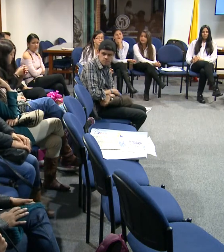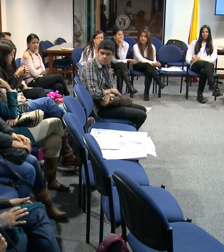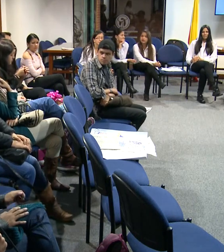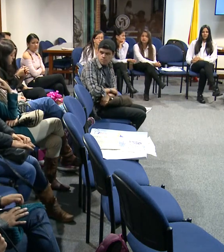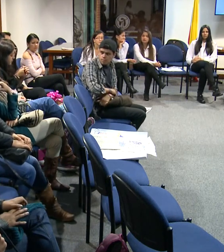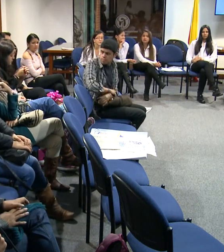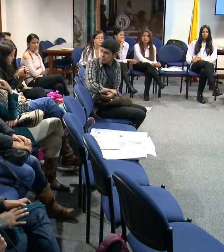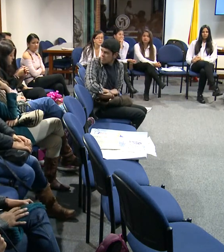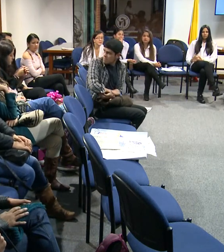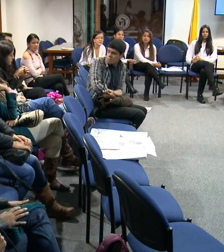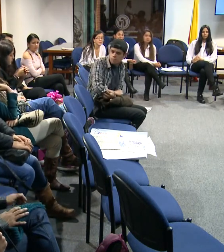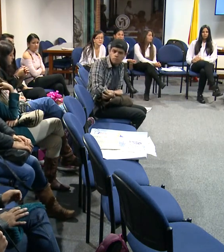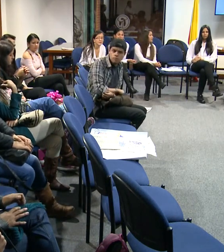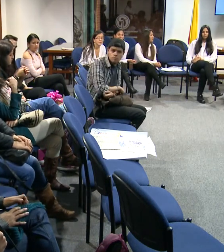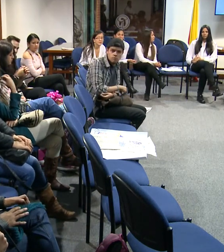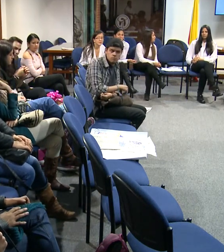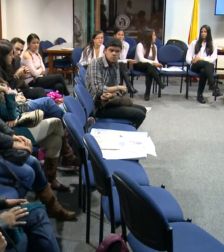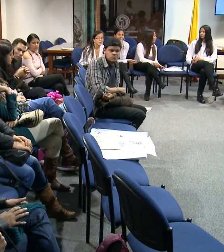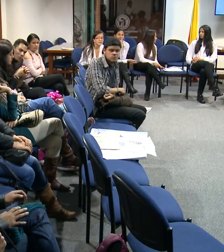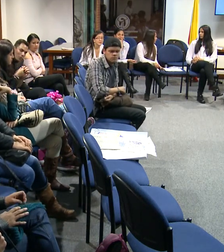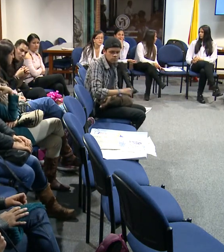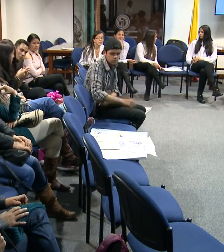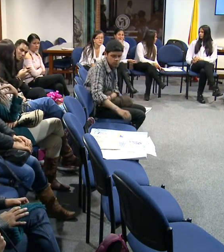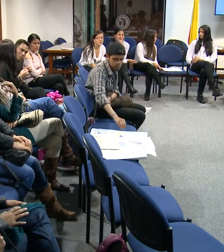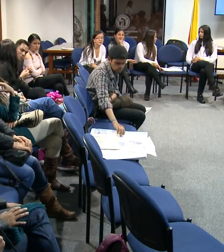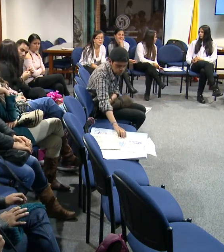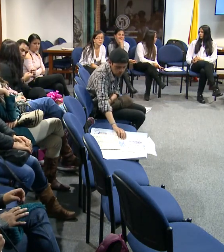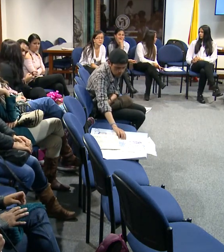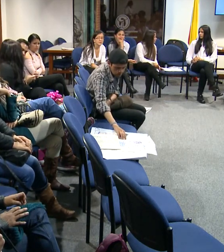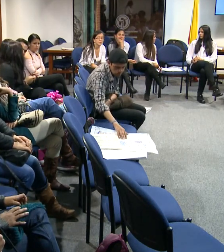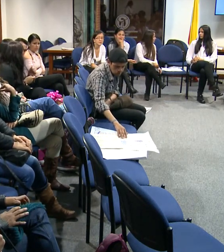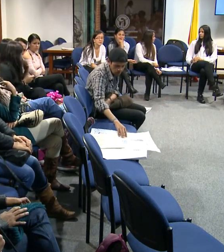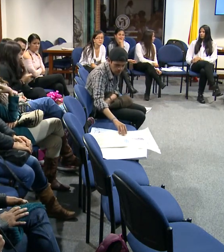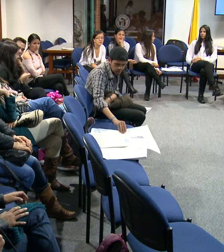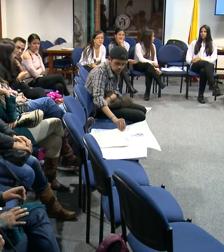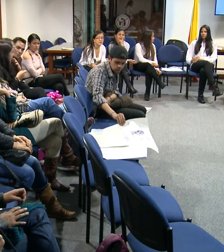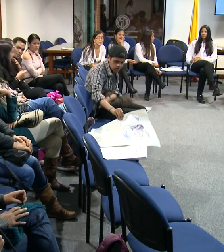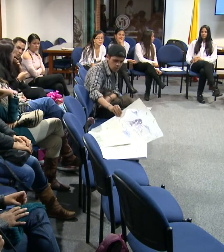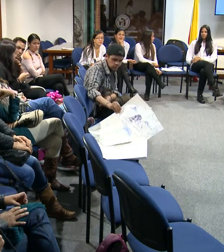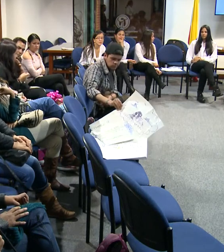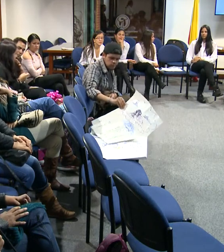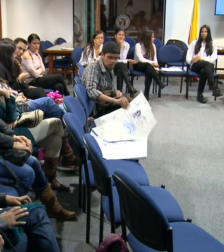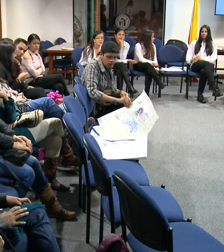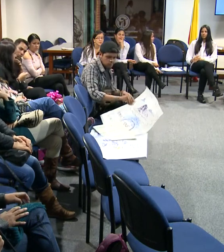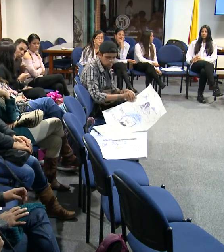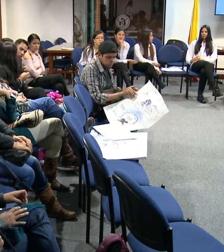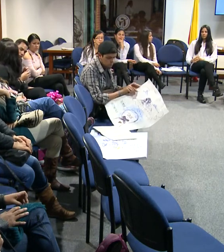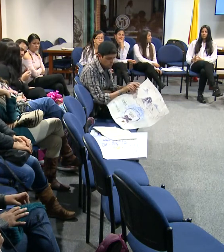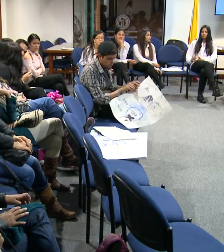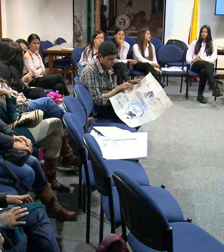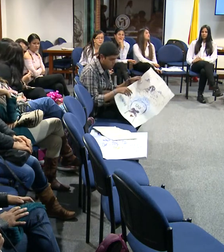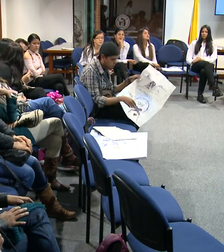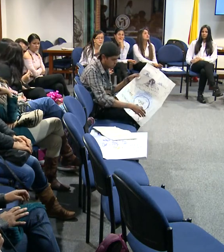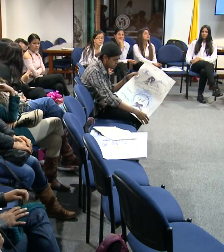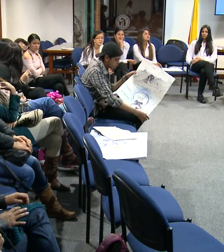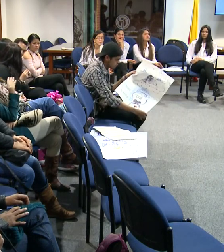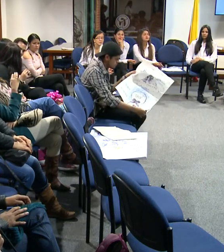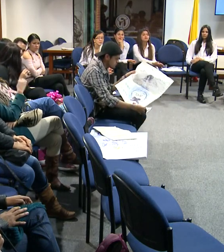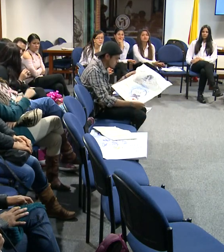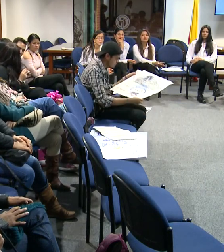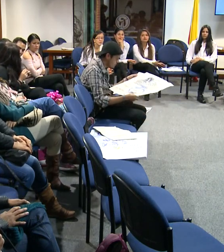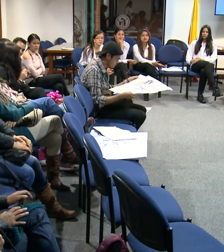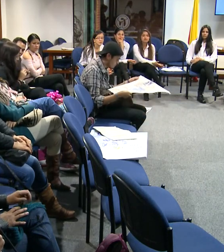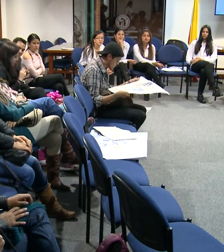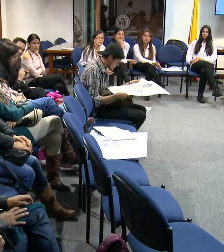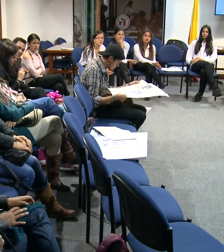y digamos que su perfil hace que ustedes también tengan la posibilidad de trabajar ciencias, particularmente